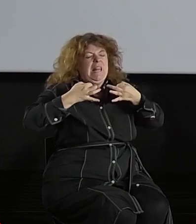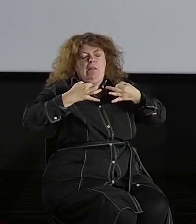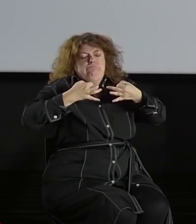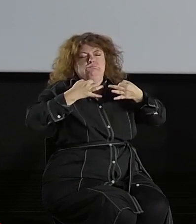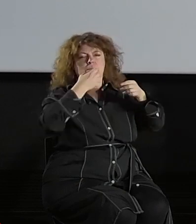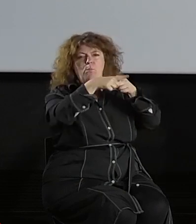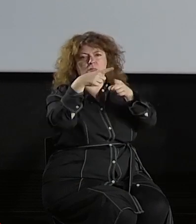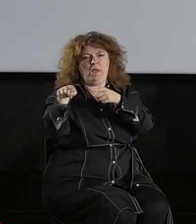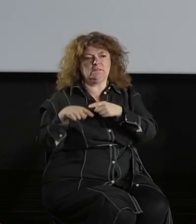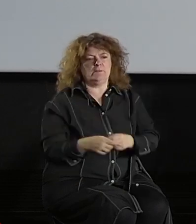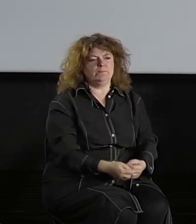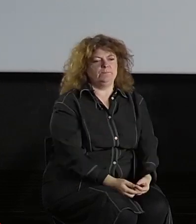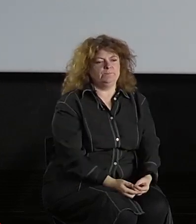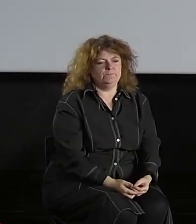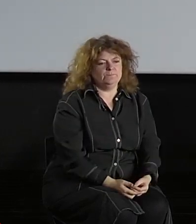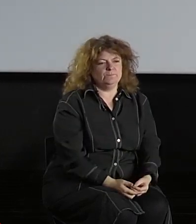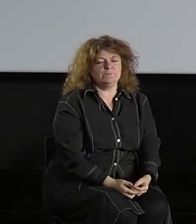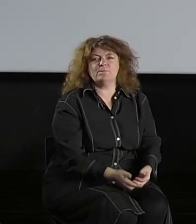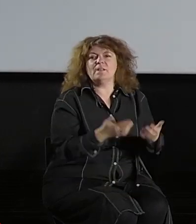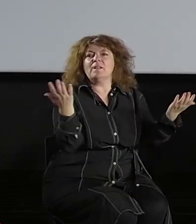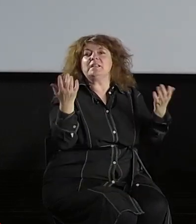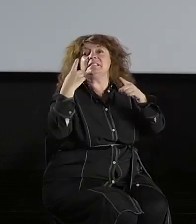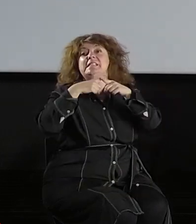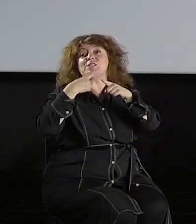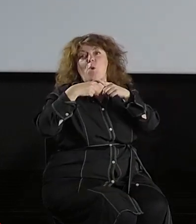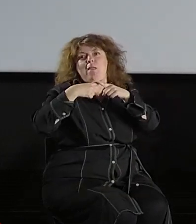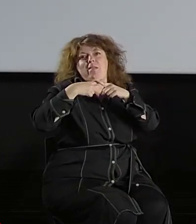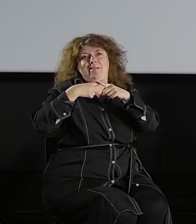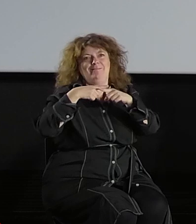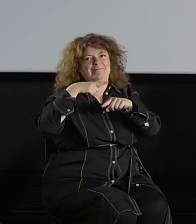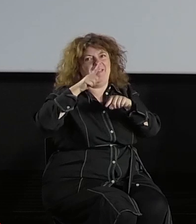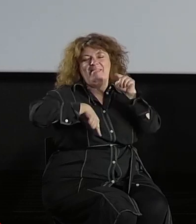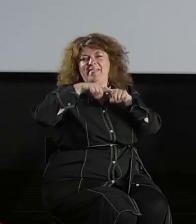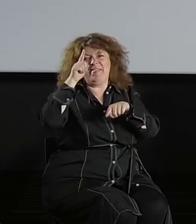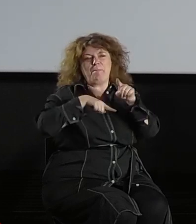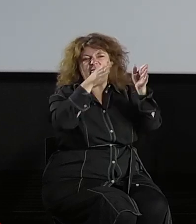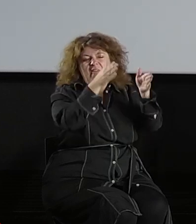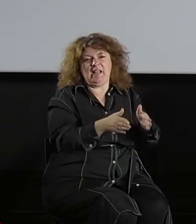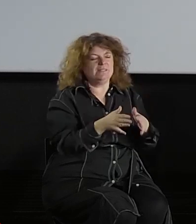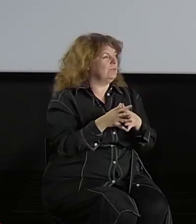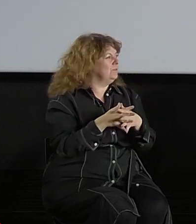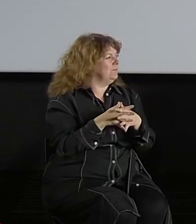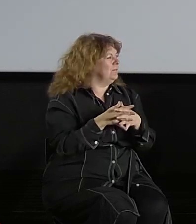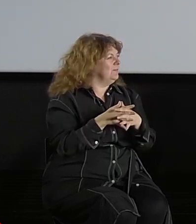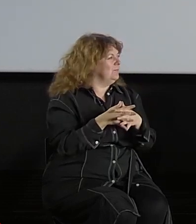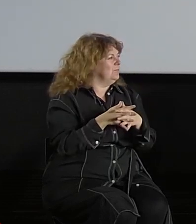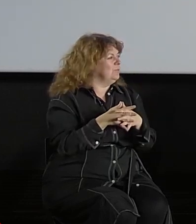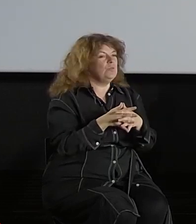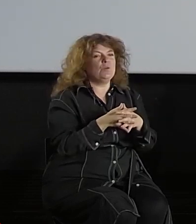diversa entonces bueno en cuanto a la sexualidad pues Depende depende del caso que es quién quién es es un una persona que